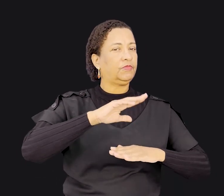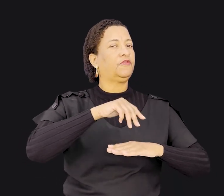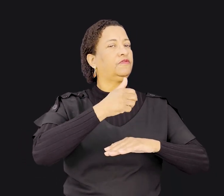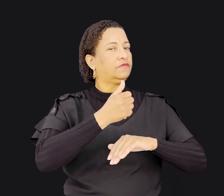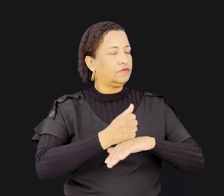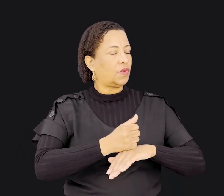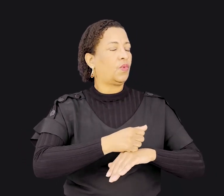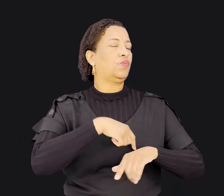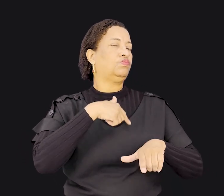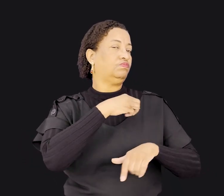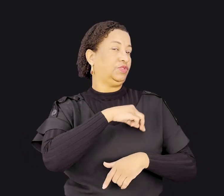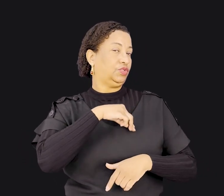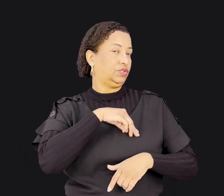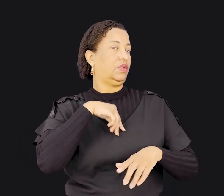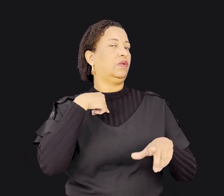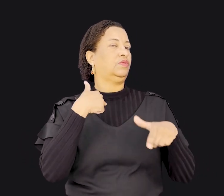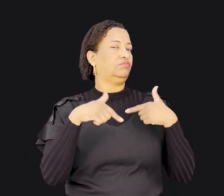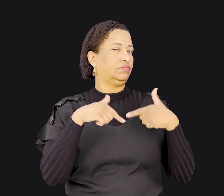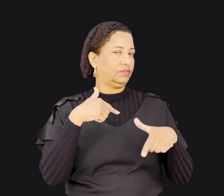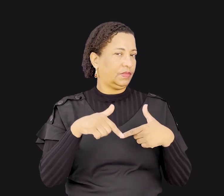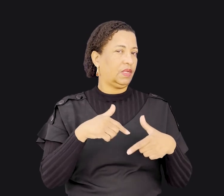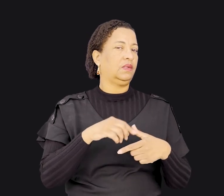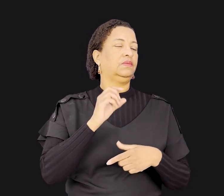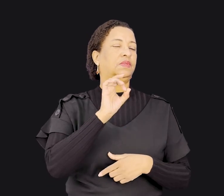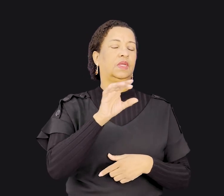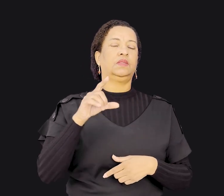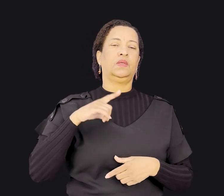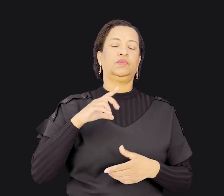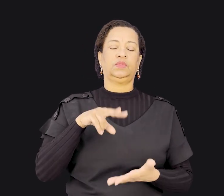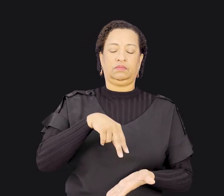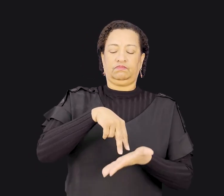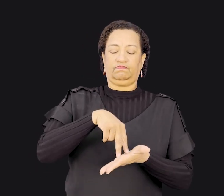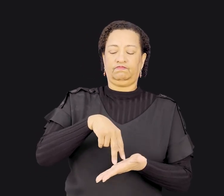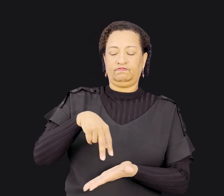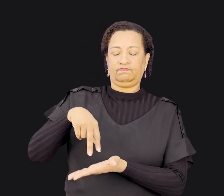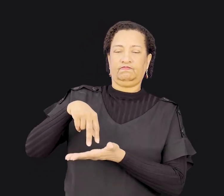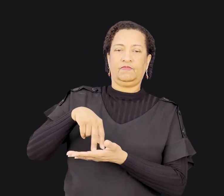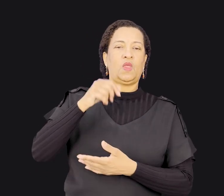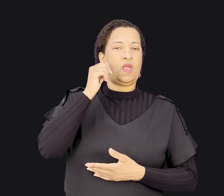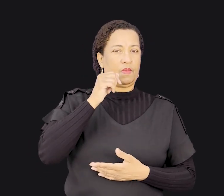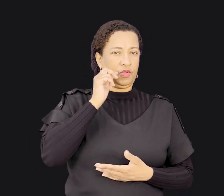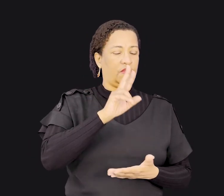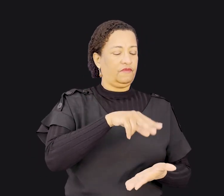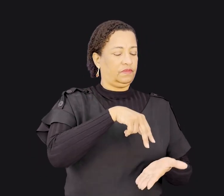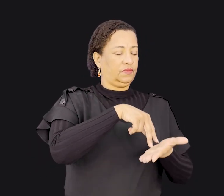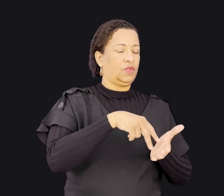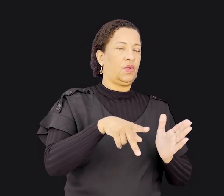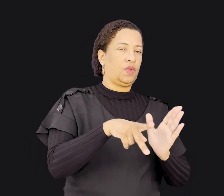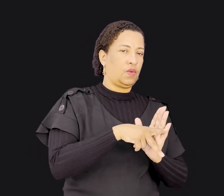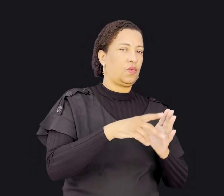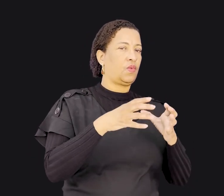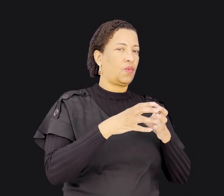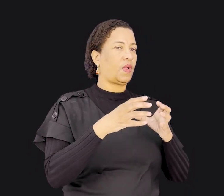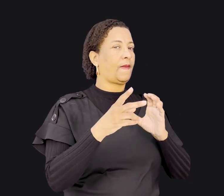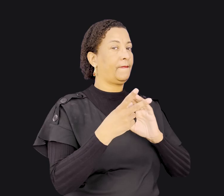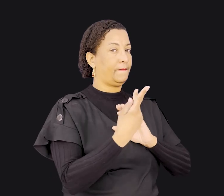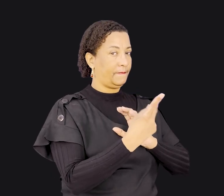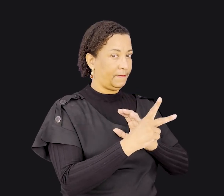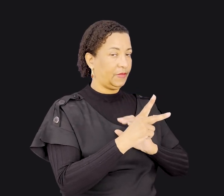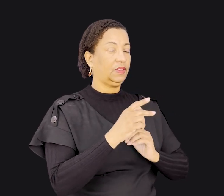um ministério. Cada um tem a sua posição. A mulher deve ocupar o seu lugar e o homem o dele. É isso que